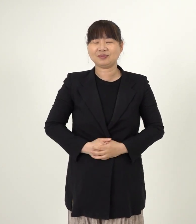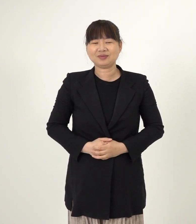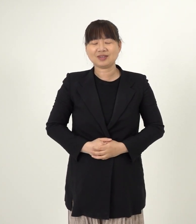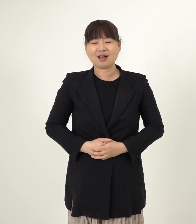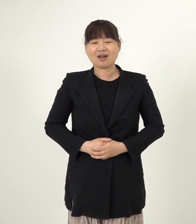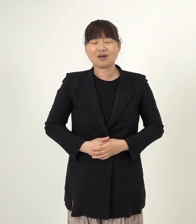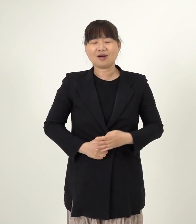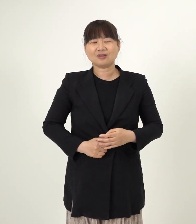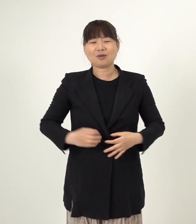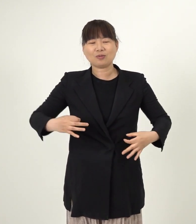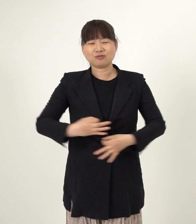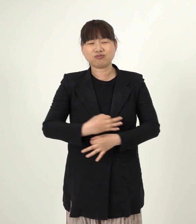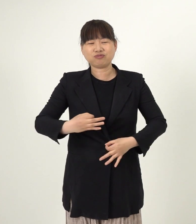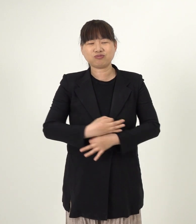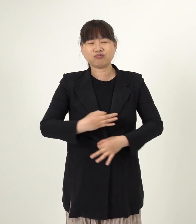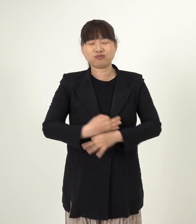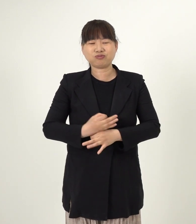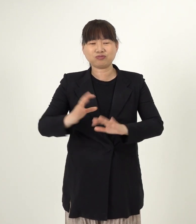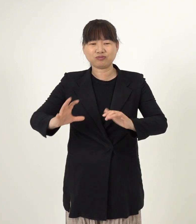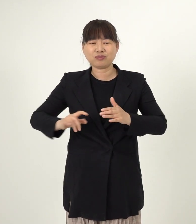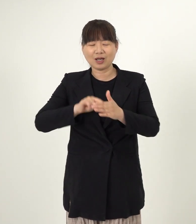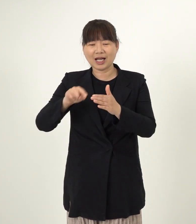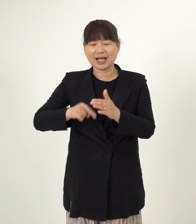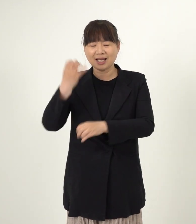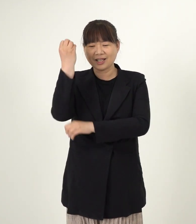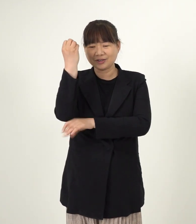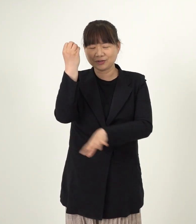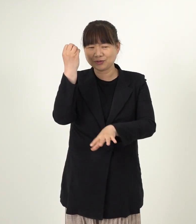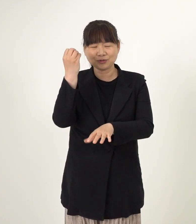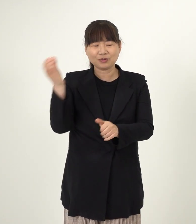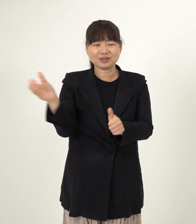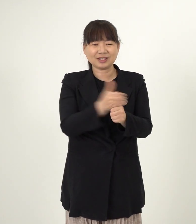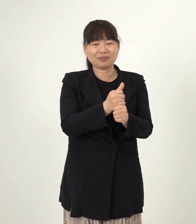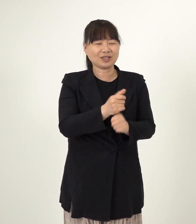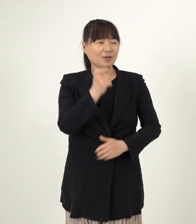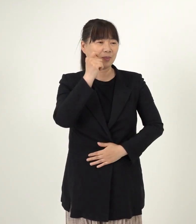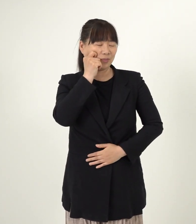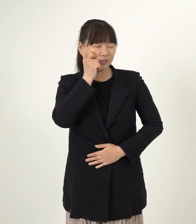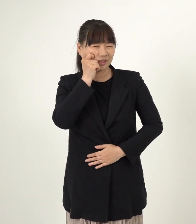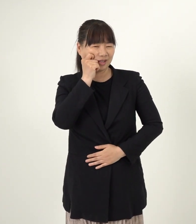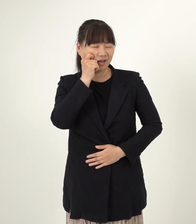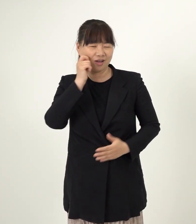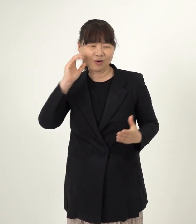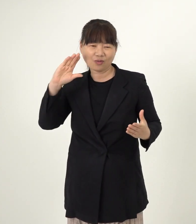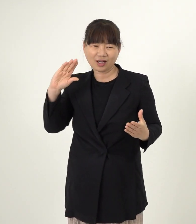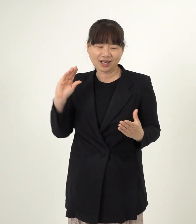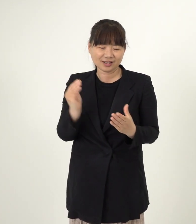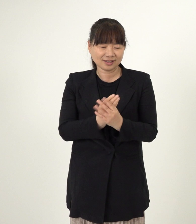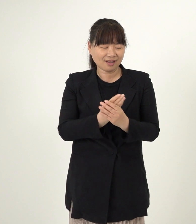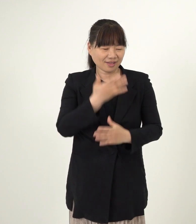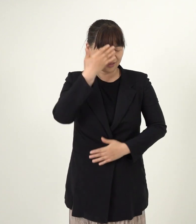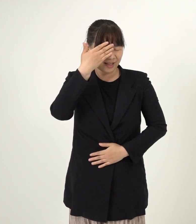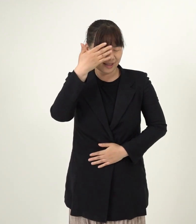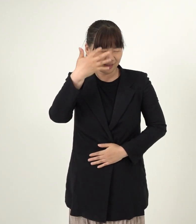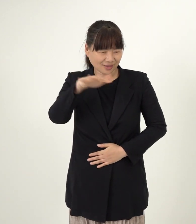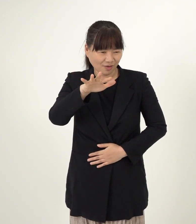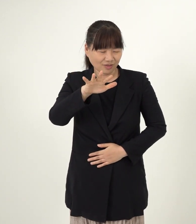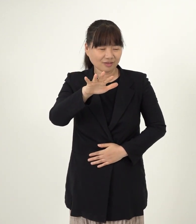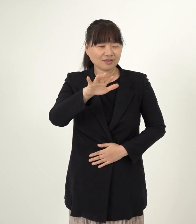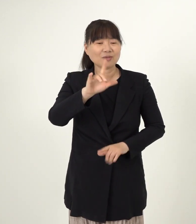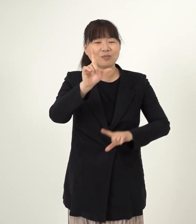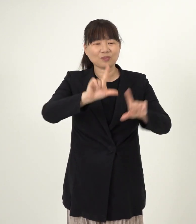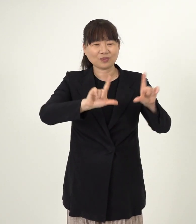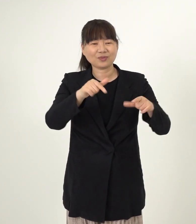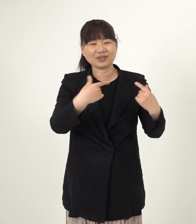부조리한 세계의 범주로는 잡을 수 없고 잡히지 않는 완전히 낯선 자유이다.